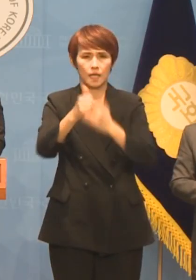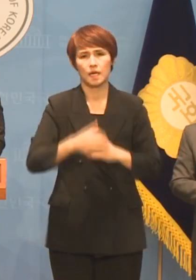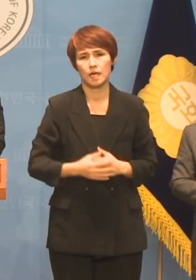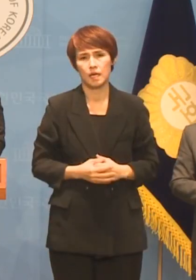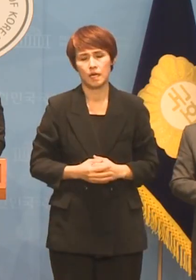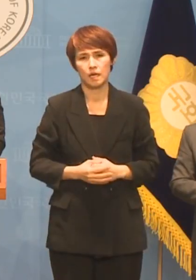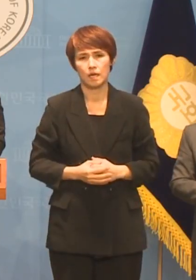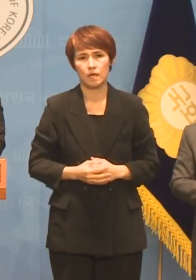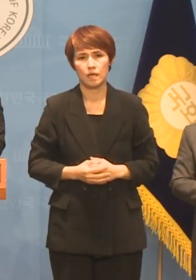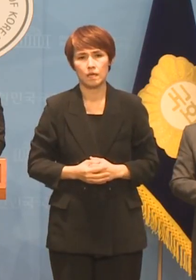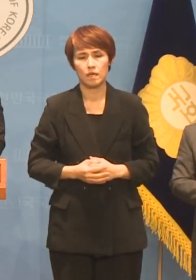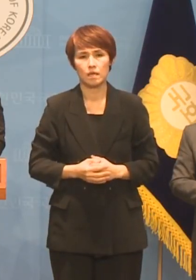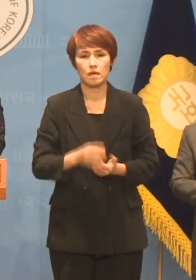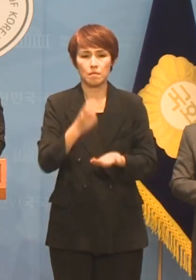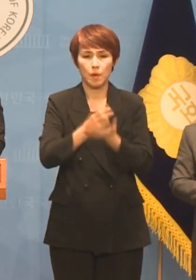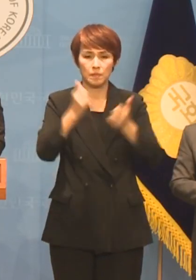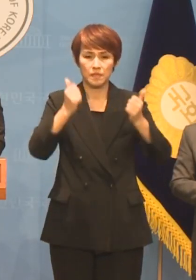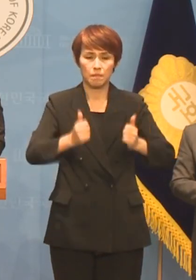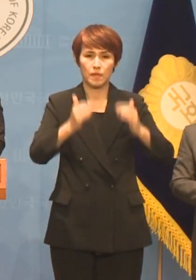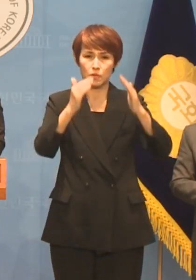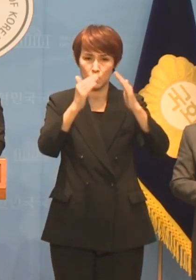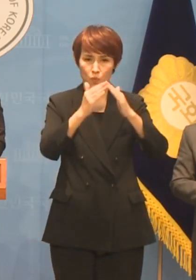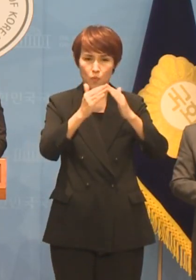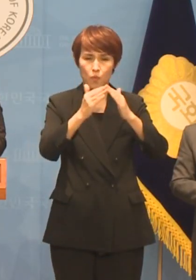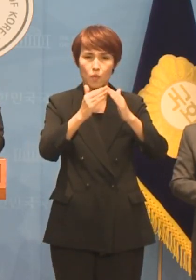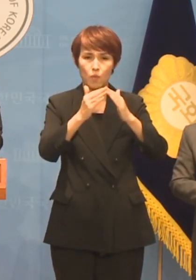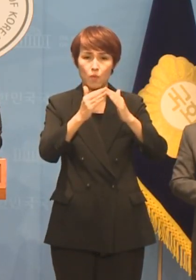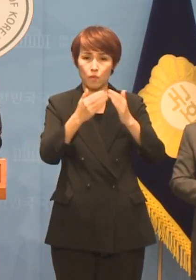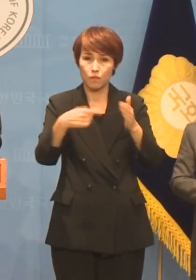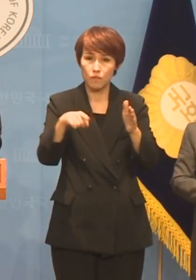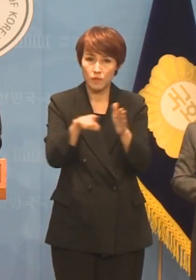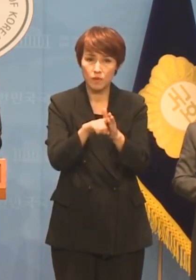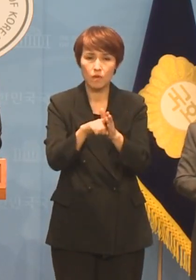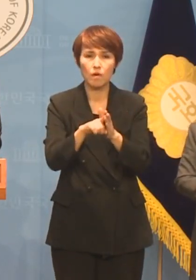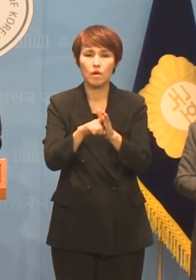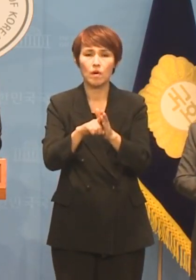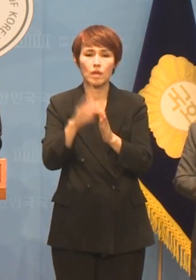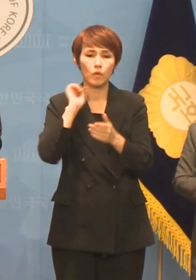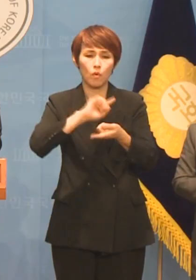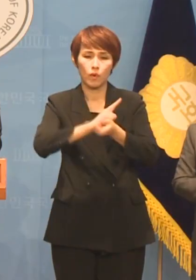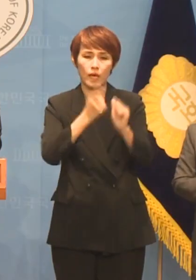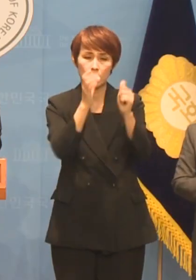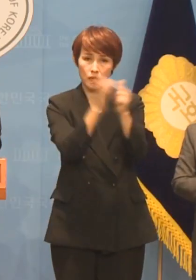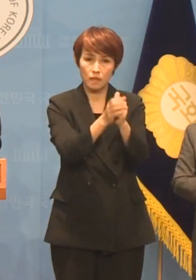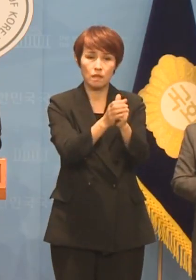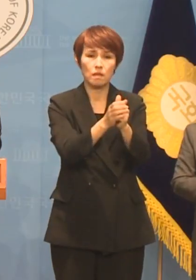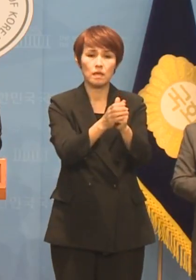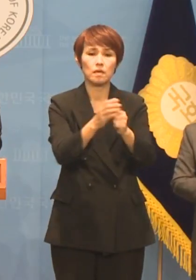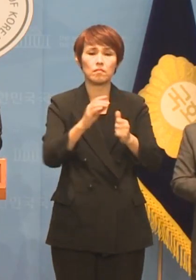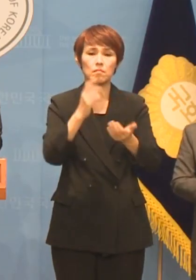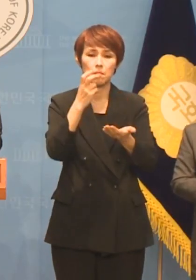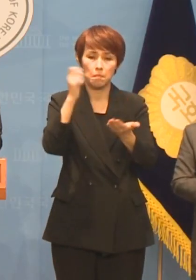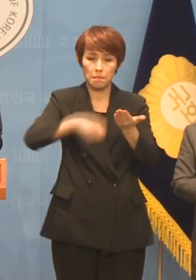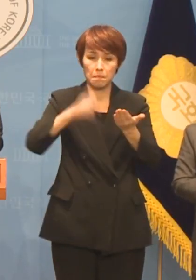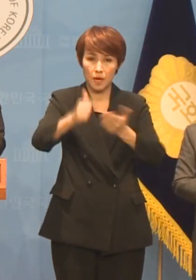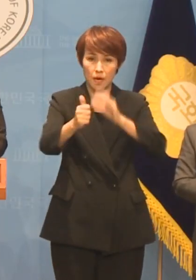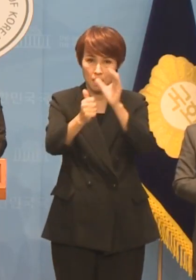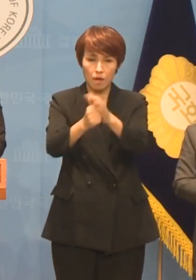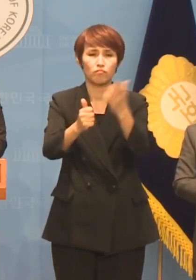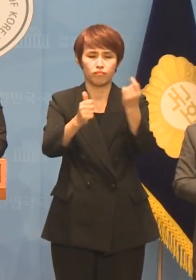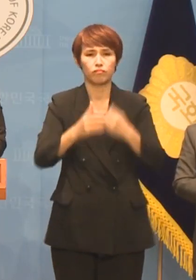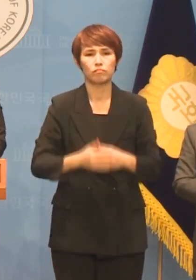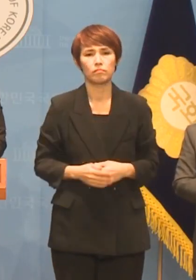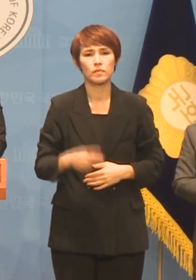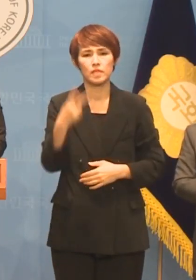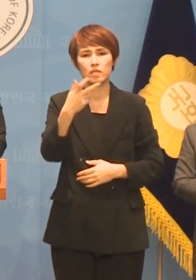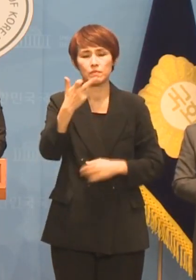더욱이 헌법재판소의 기능을 유지해야 한다는 필요성을 고려할 때 권한대행의 임명은 정당화됩니다. 실제로